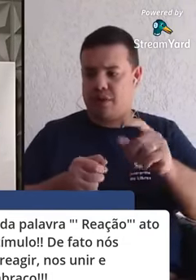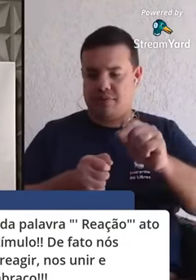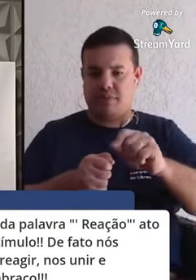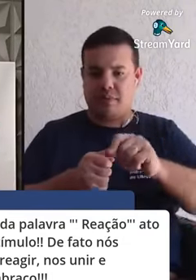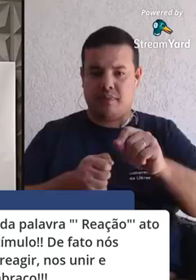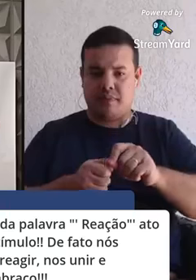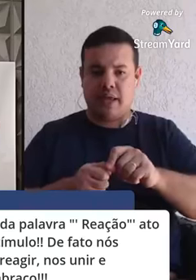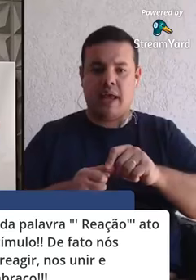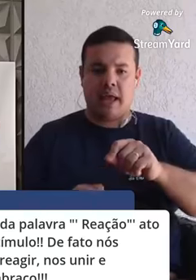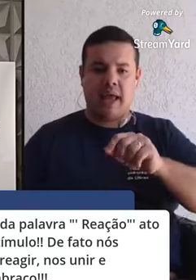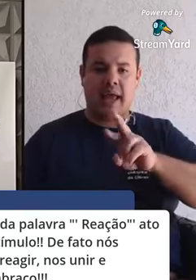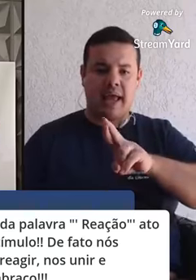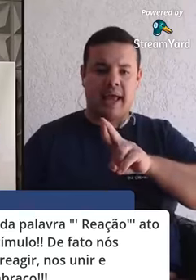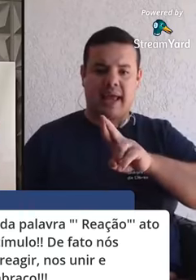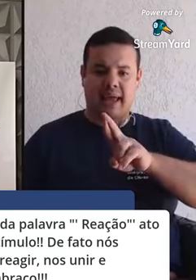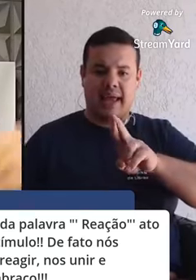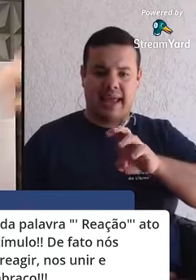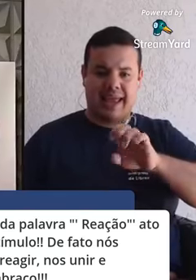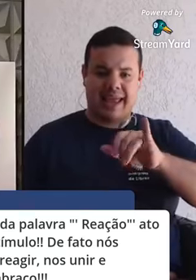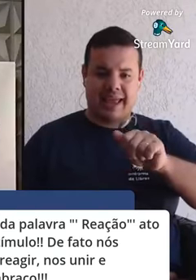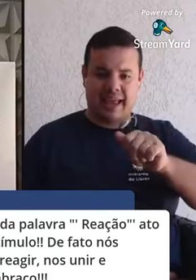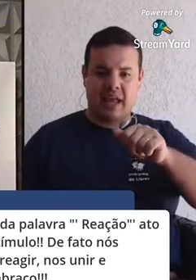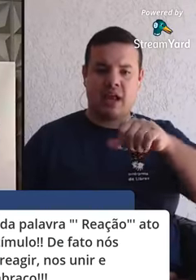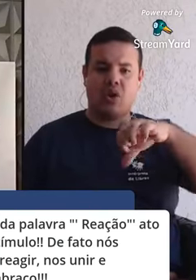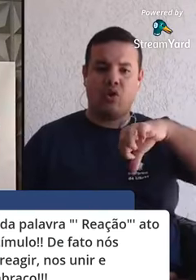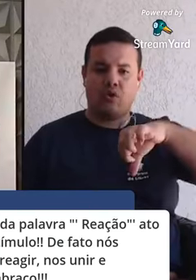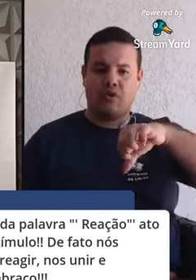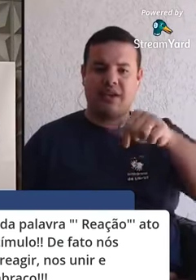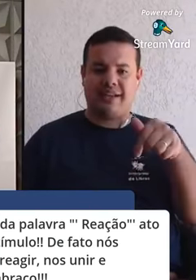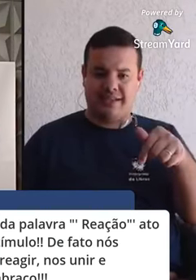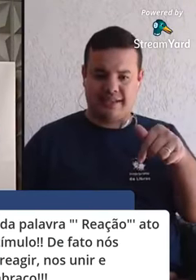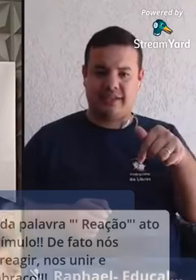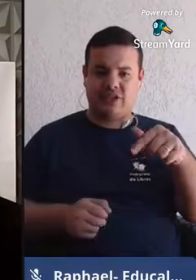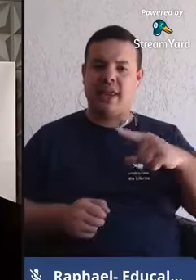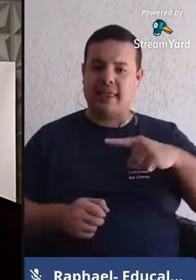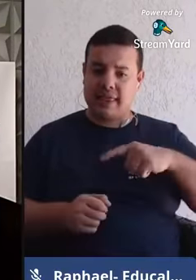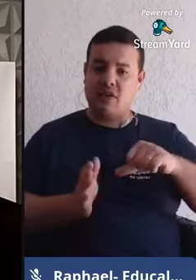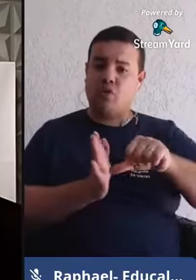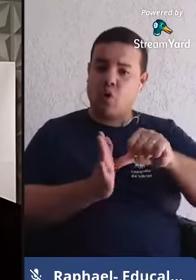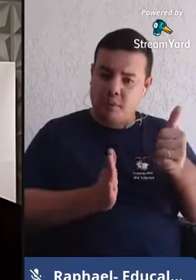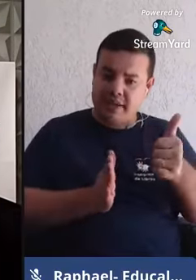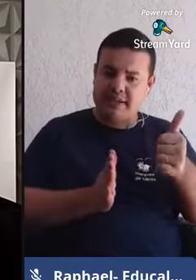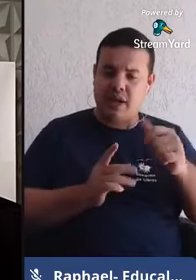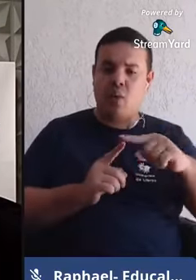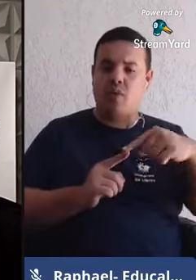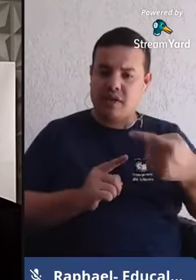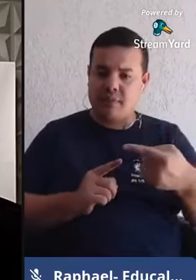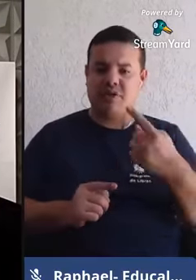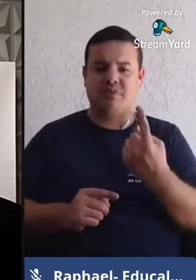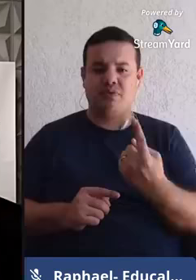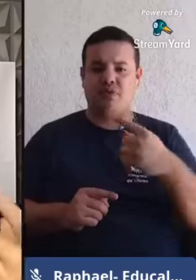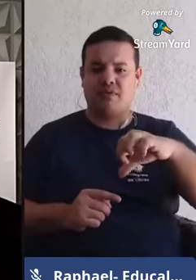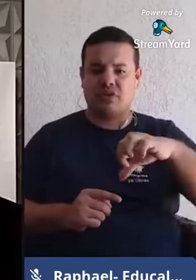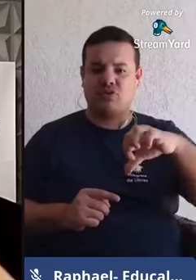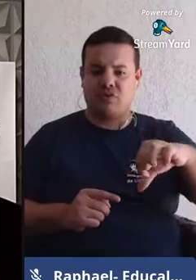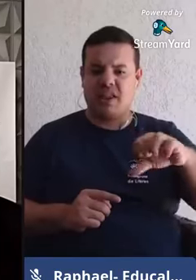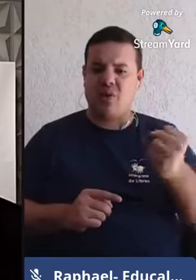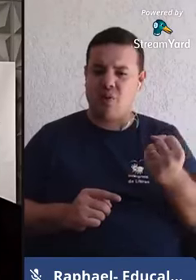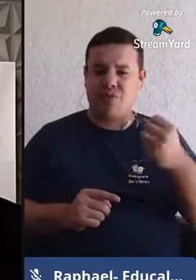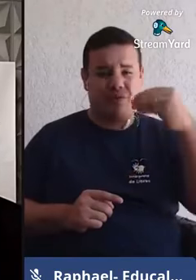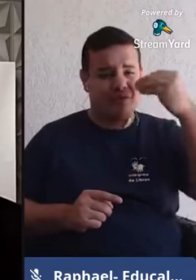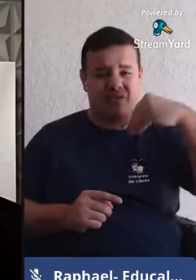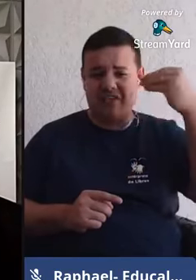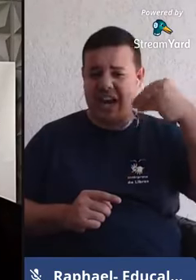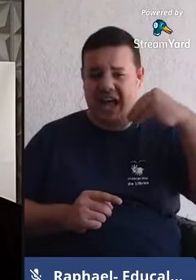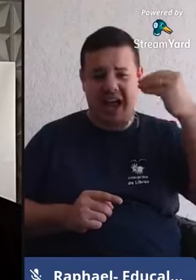97. Teve uma edição, depois teve uma outra edição em 98, bastante capenga. Na